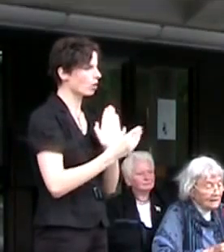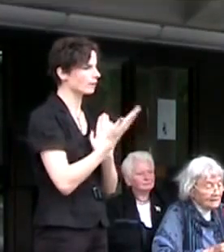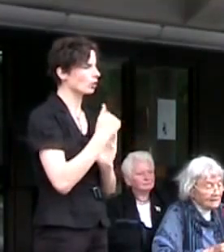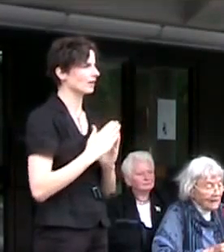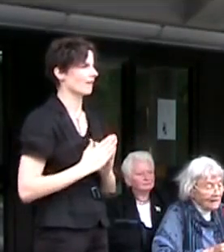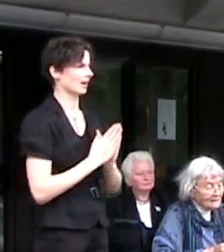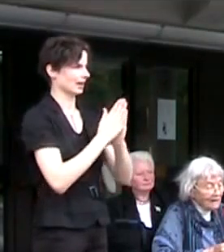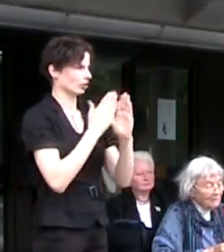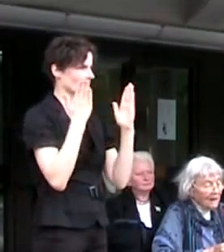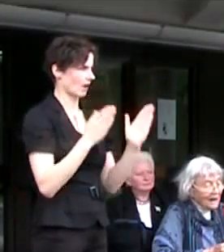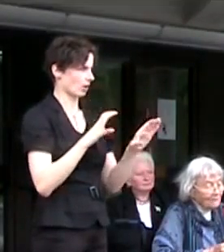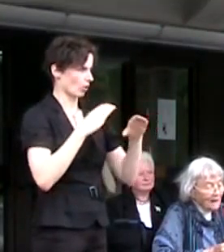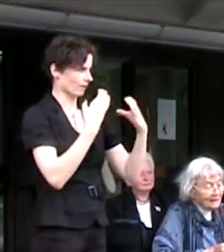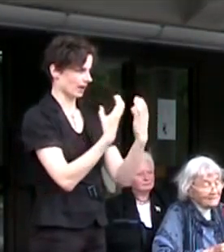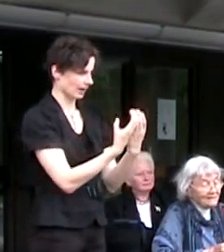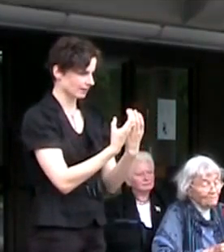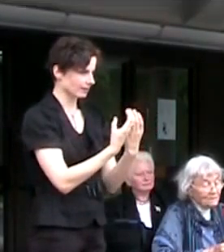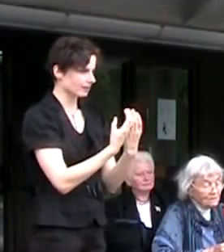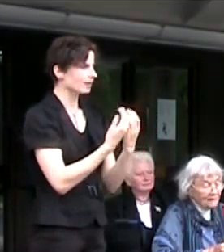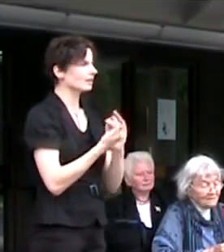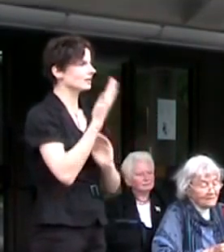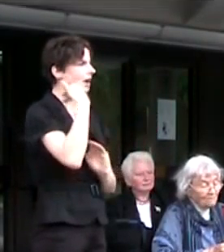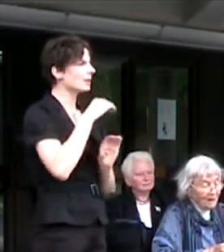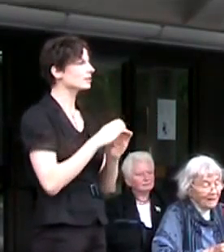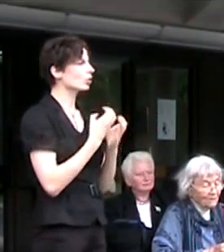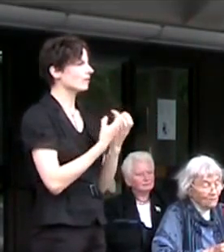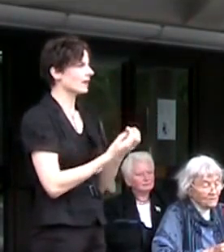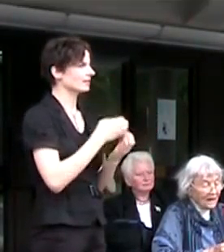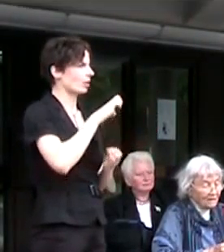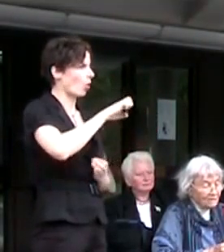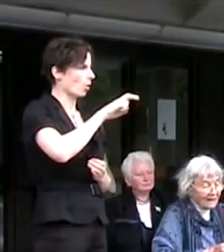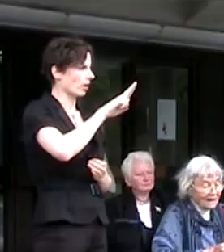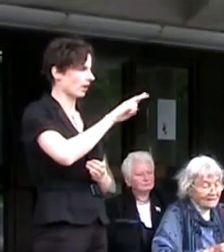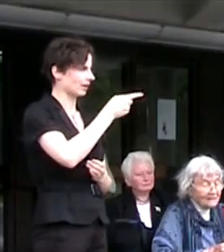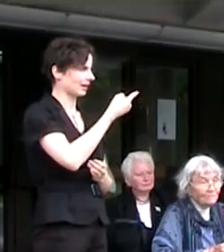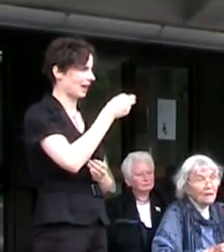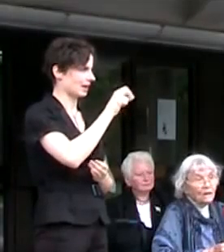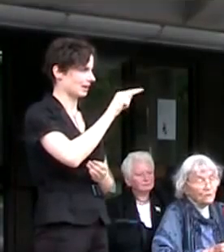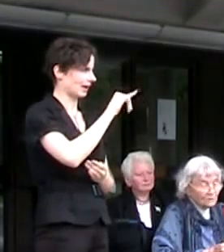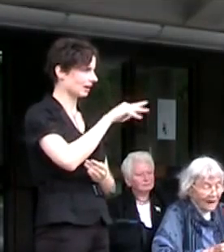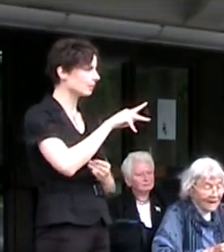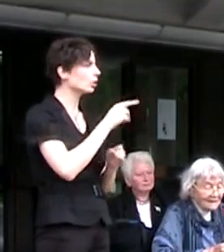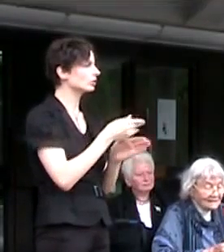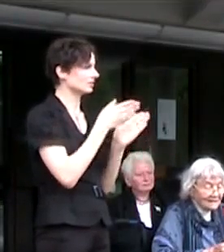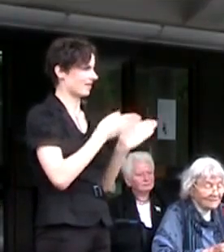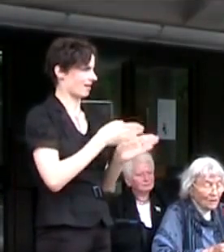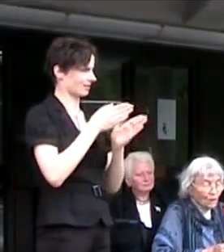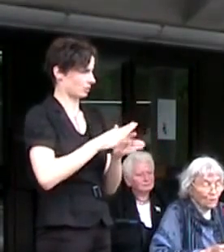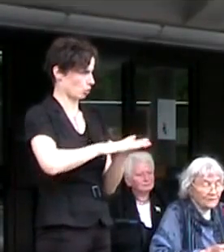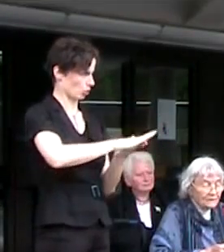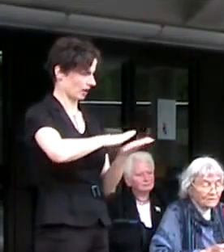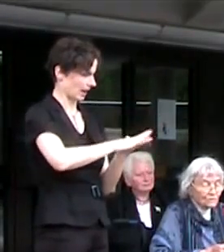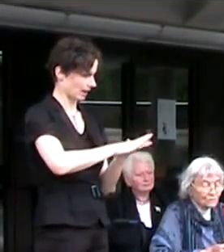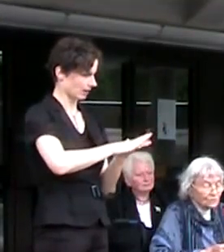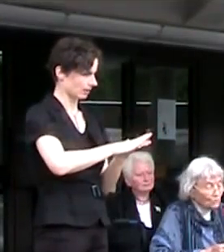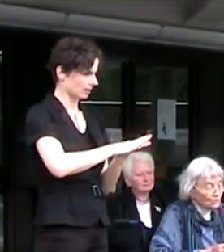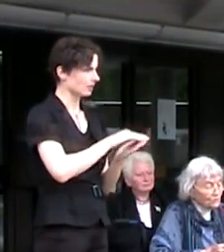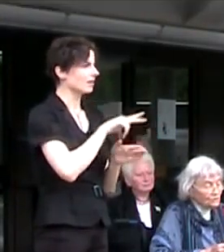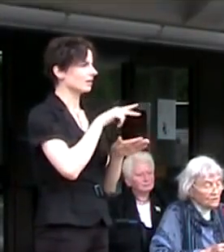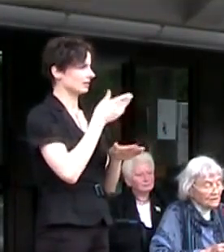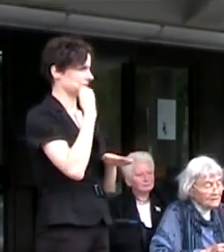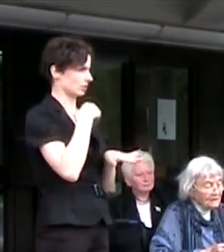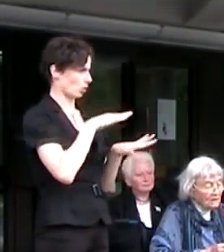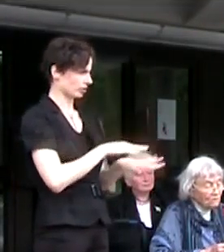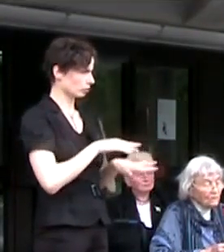Eugenik in Treysam am 18. bis 20. Mai 1931. Dort heißt es über die Diskussion